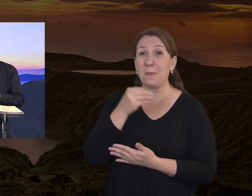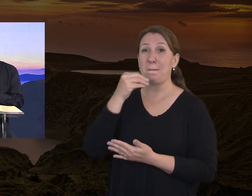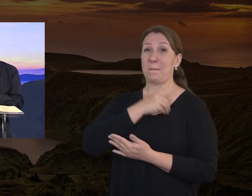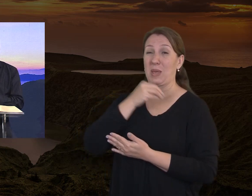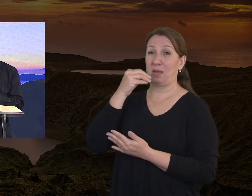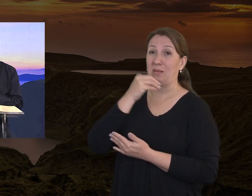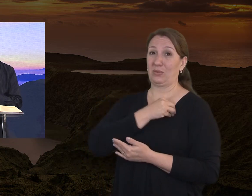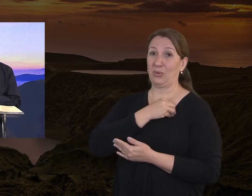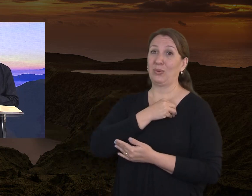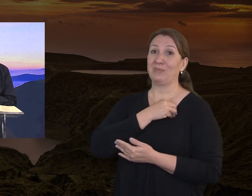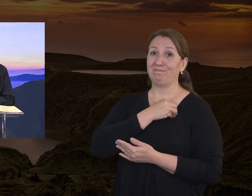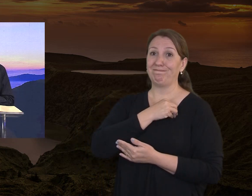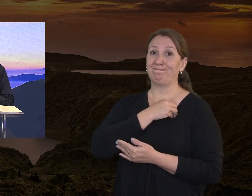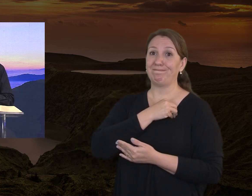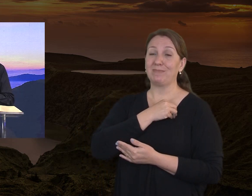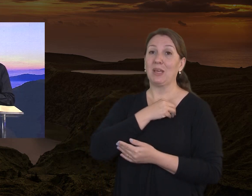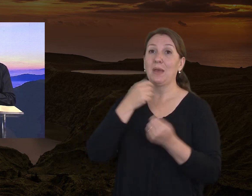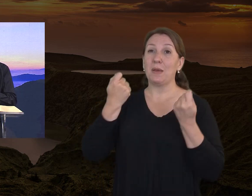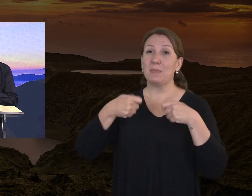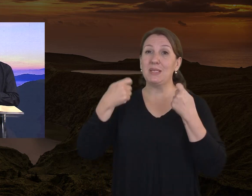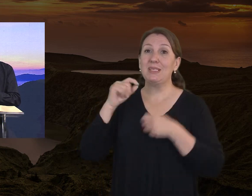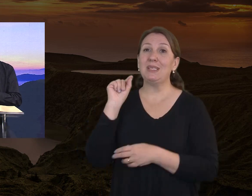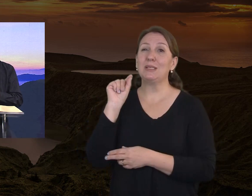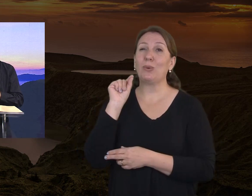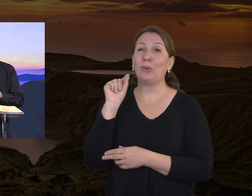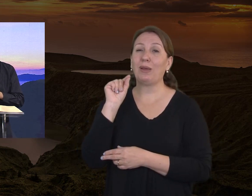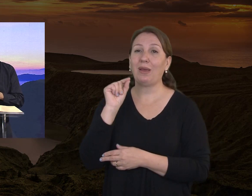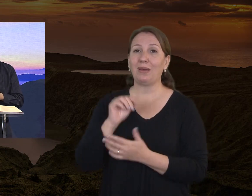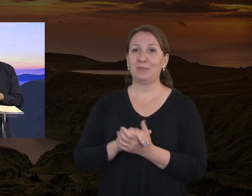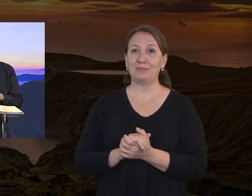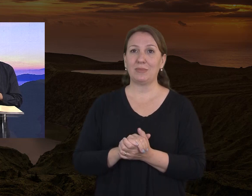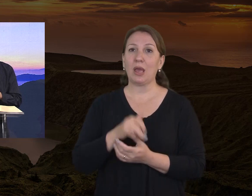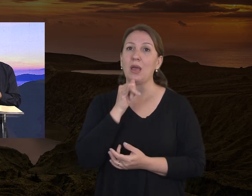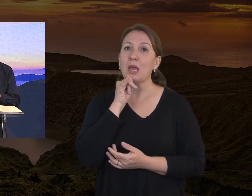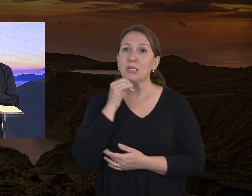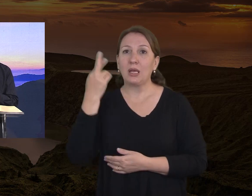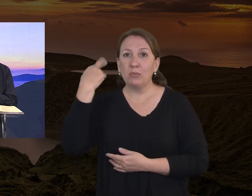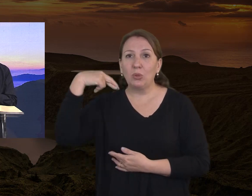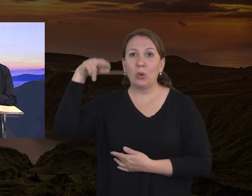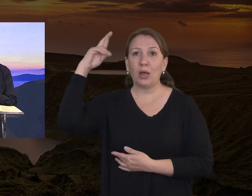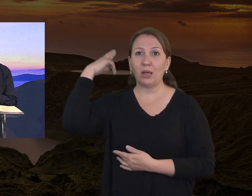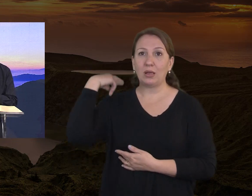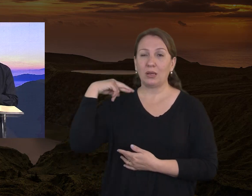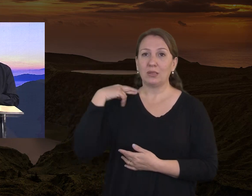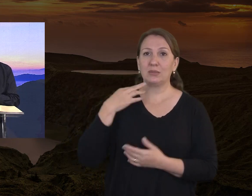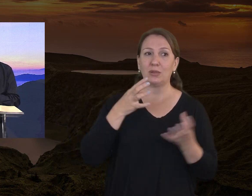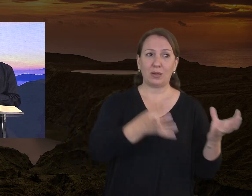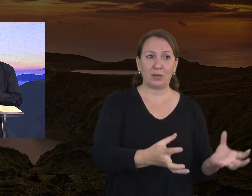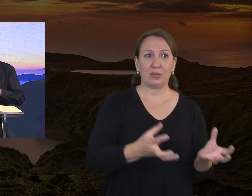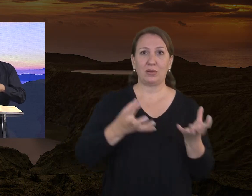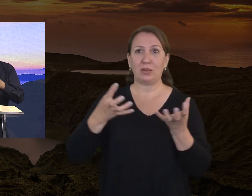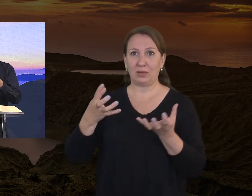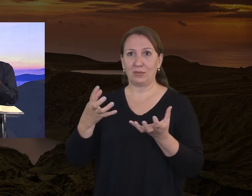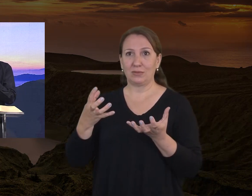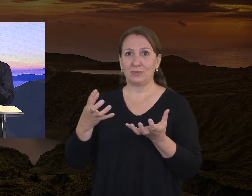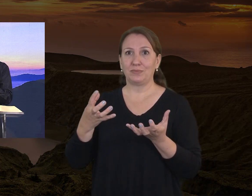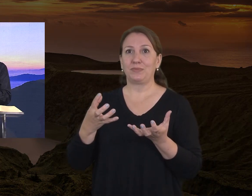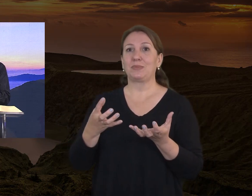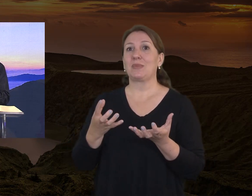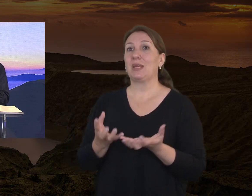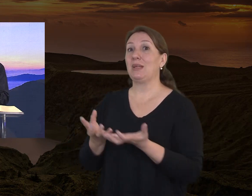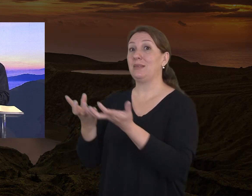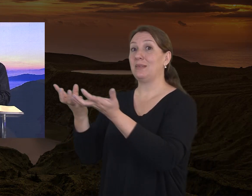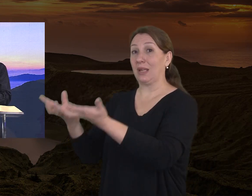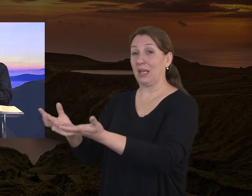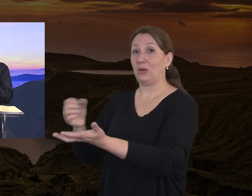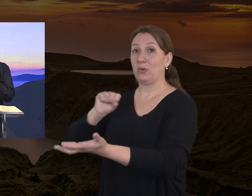pecador, ele traz o seu animal, traz o seu bezerro, o seu bode, né? E entrega para o